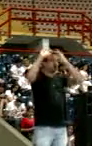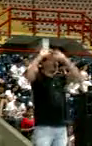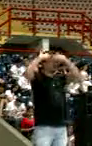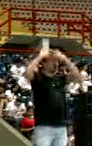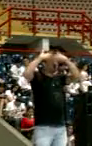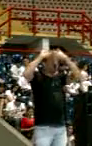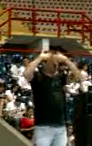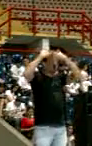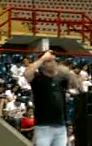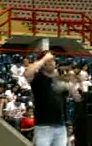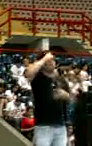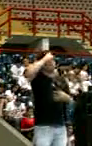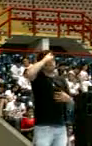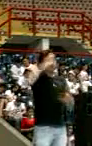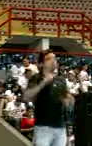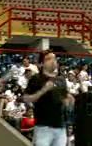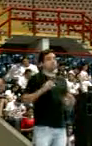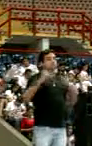Racionalismo.